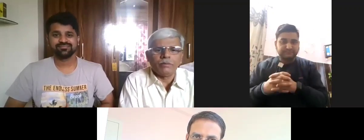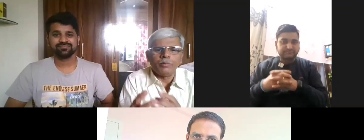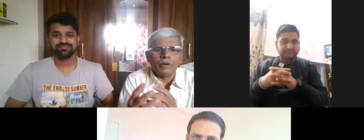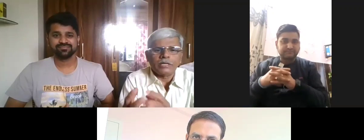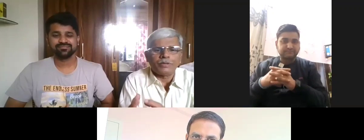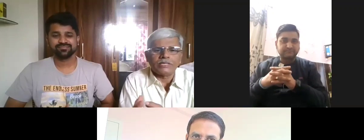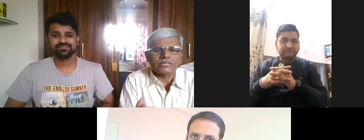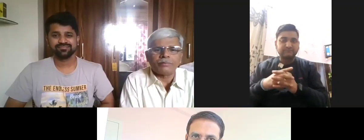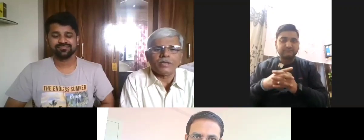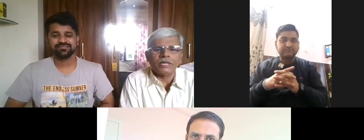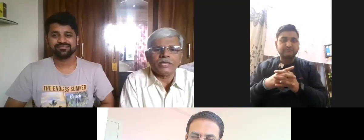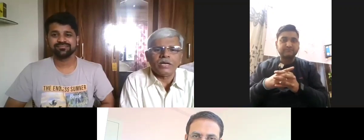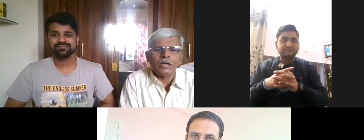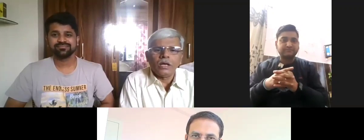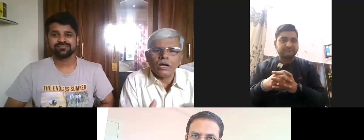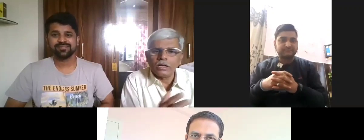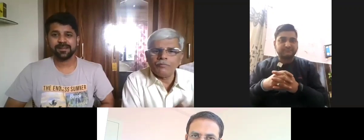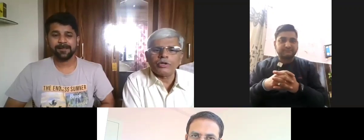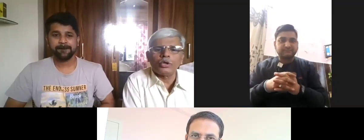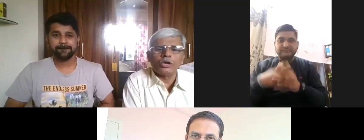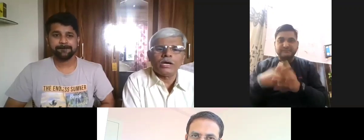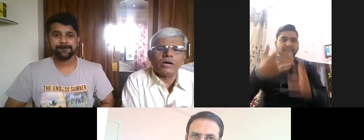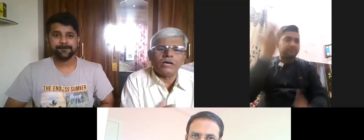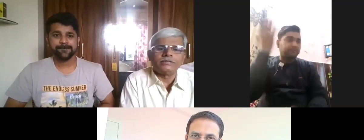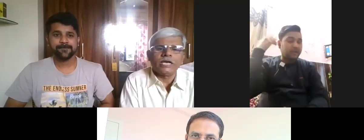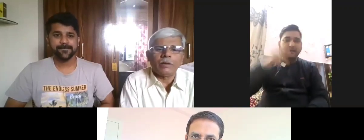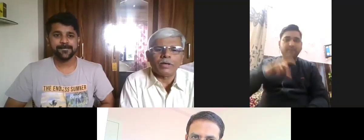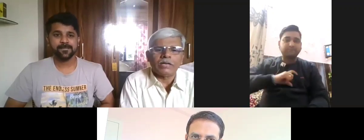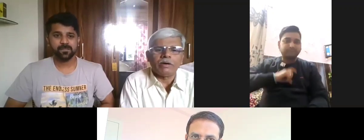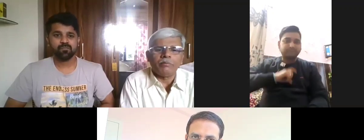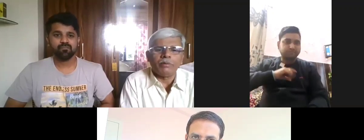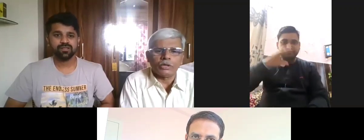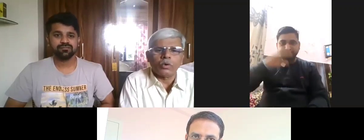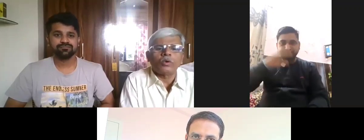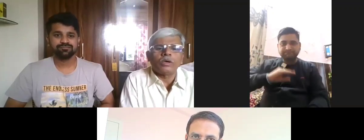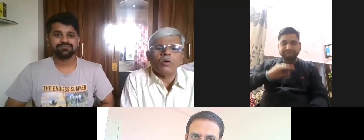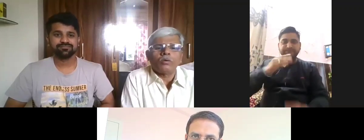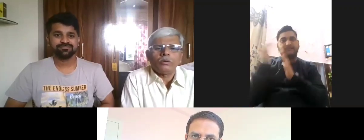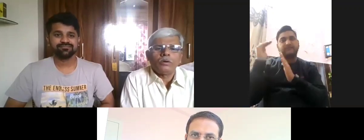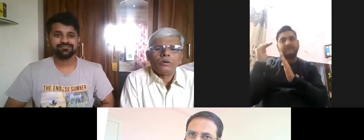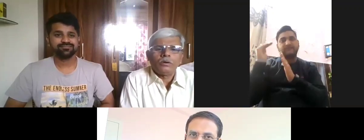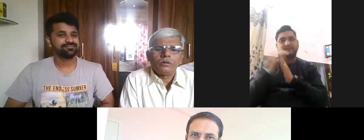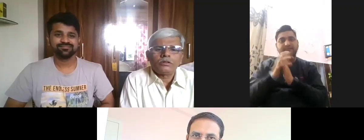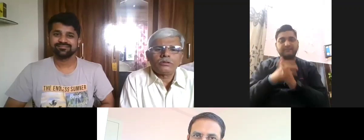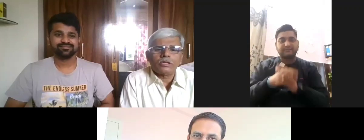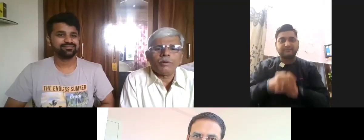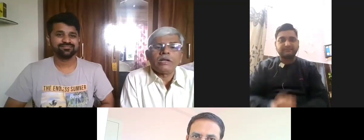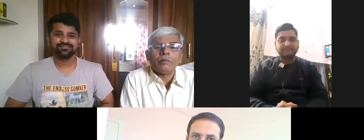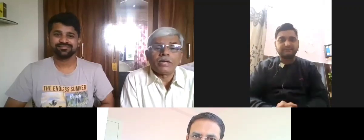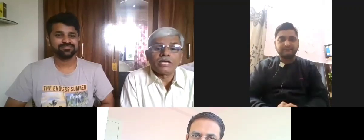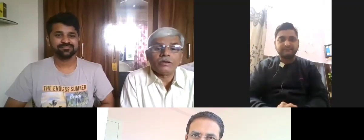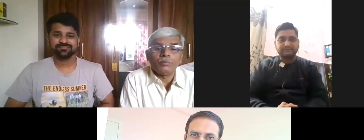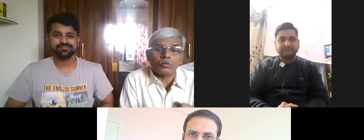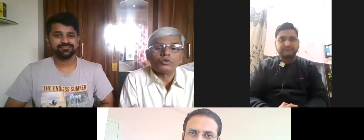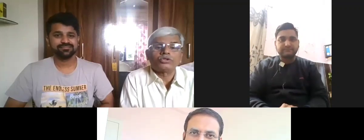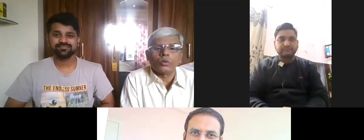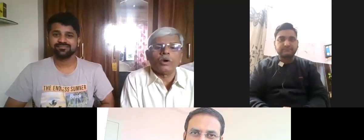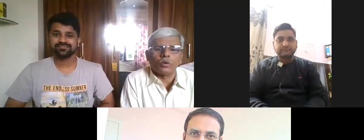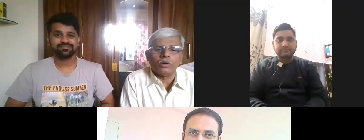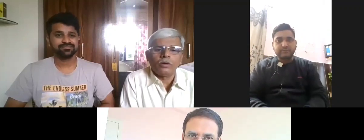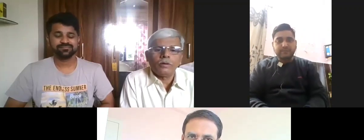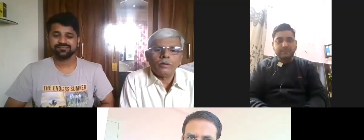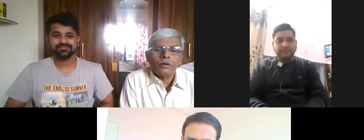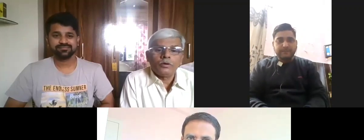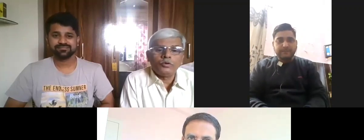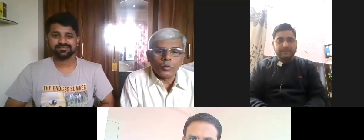जैसे अभी माता पिता साथ में नहीं है, अगर ये फादर इन लॉ ऐसे हेल्प करने वाले मिल गए तो उनके और तमन्ना बढ़ गई कि मैं कुछ करूँ,